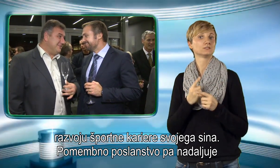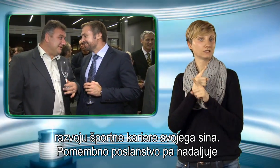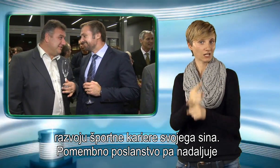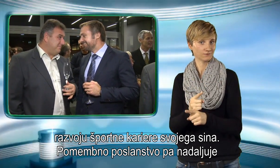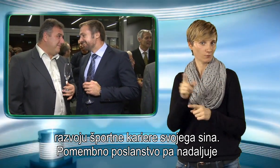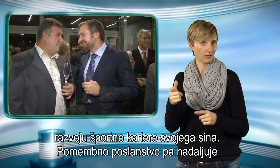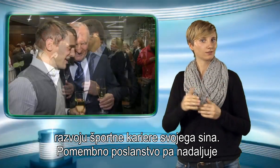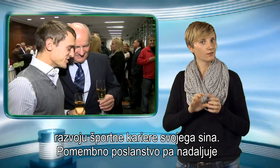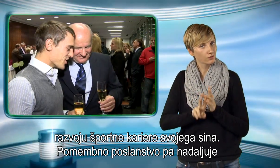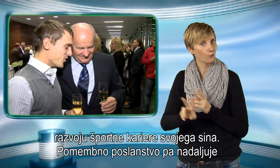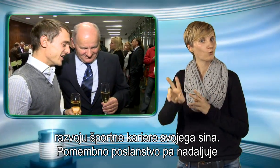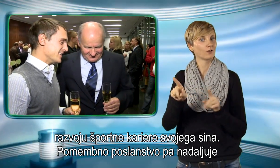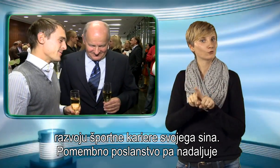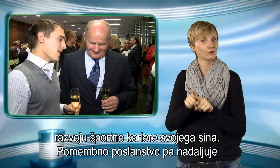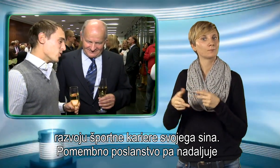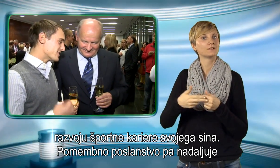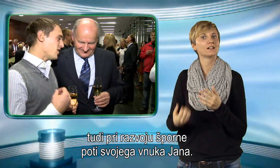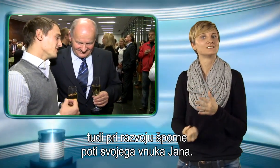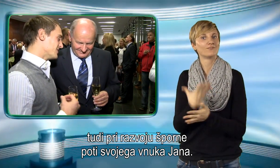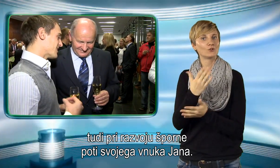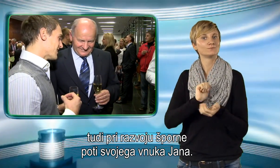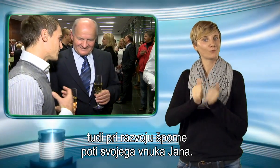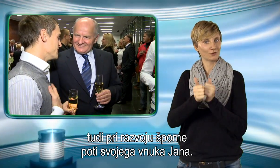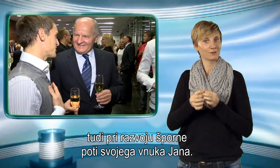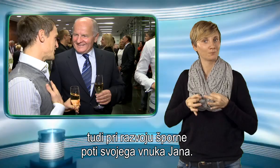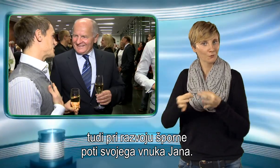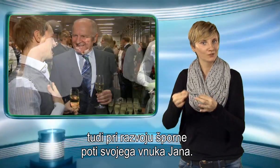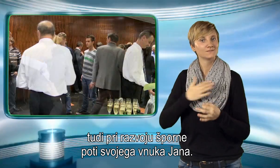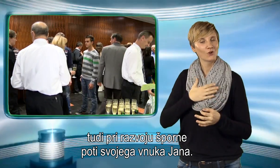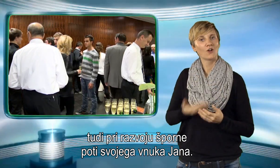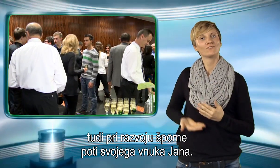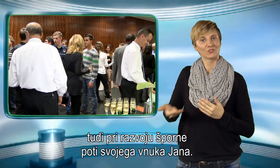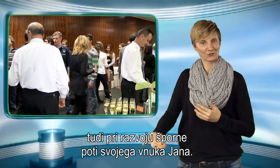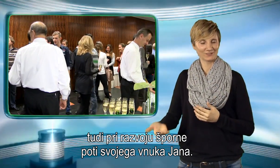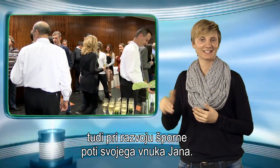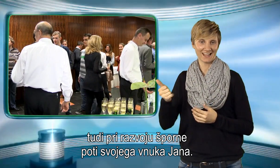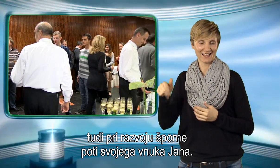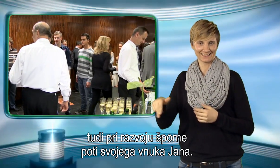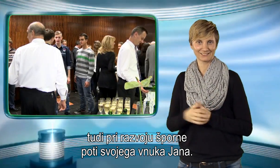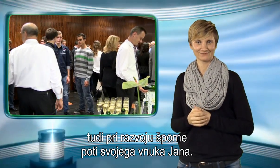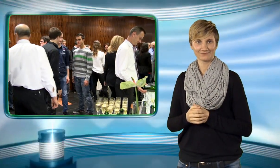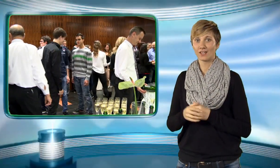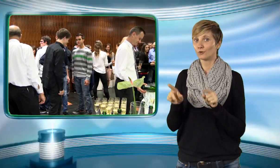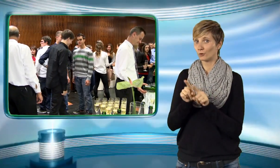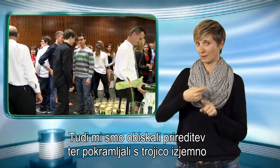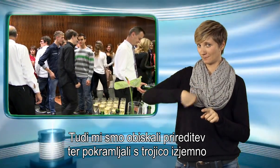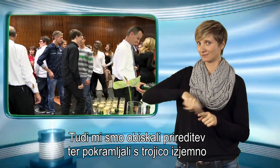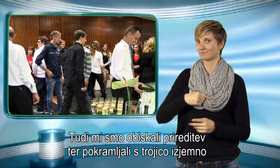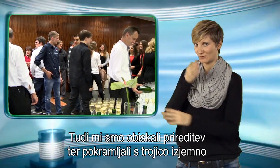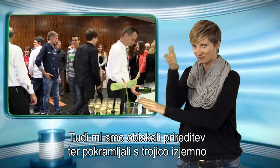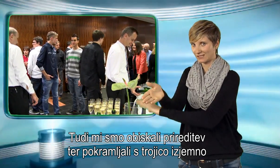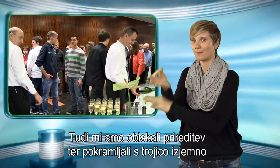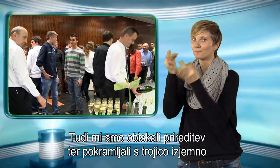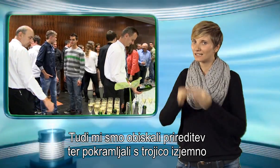Pomembno poslanstvo pa nadaljuje tudi pri razvoju športne poti svojega vnuka Jana. Tudi mi